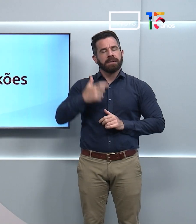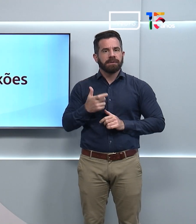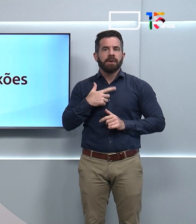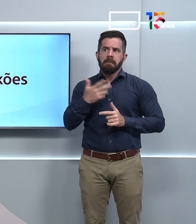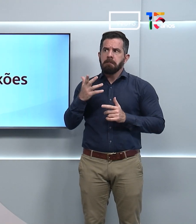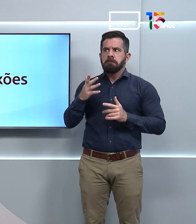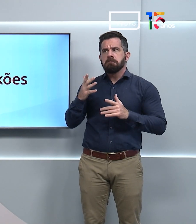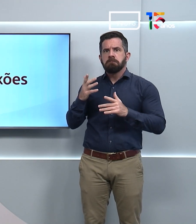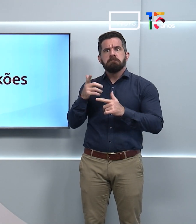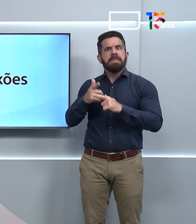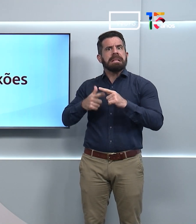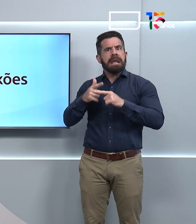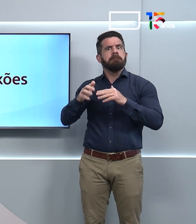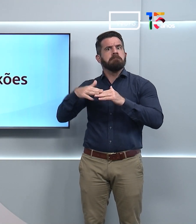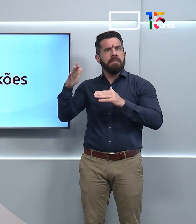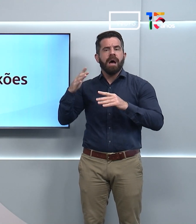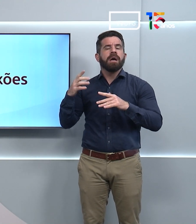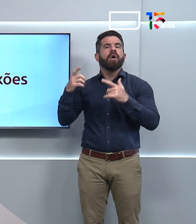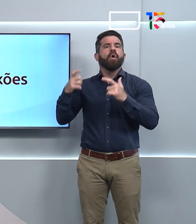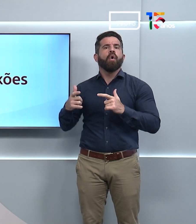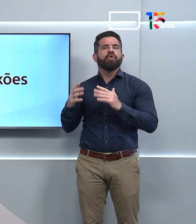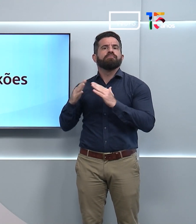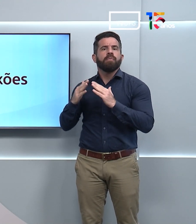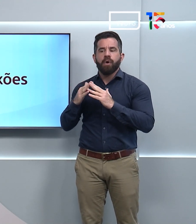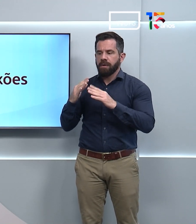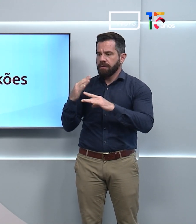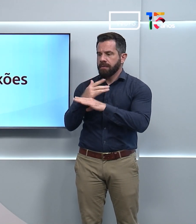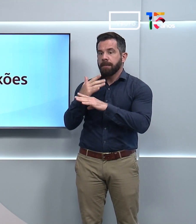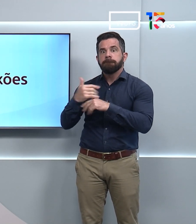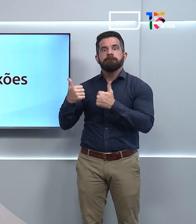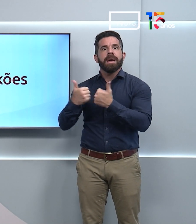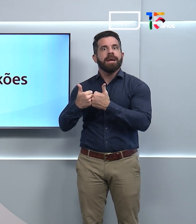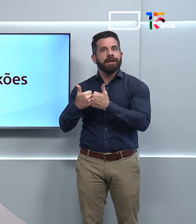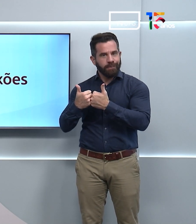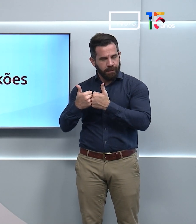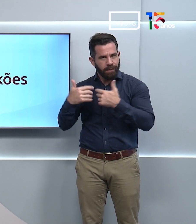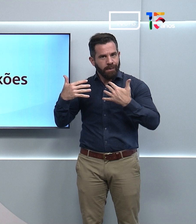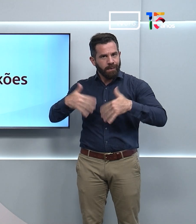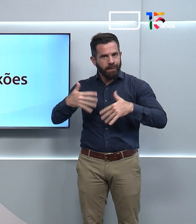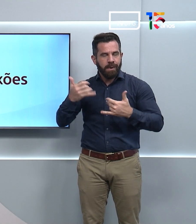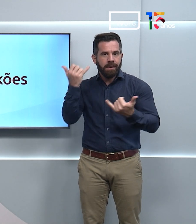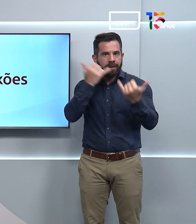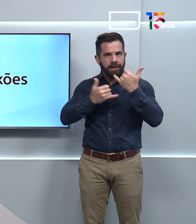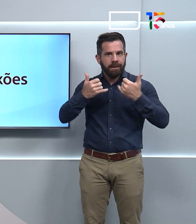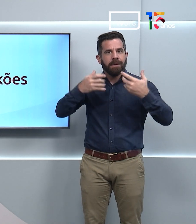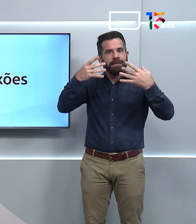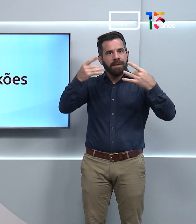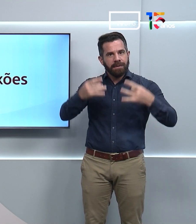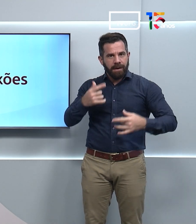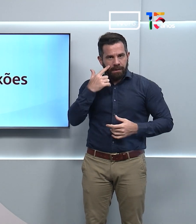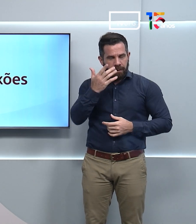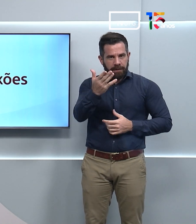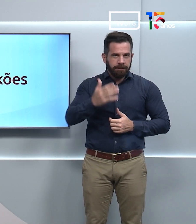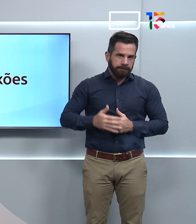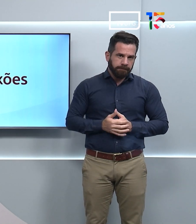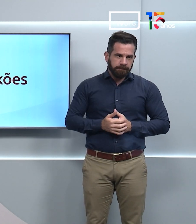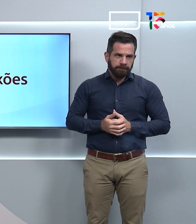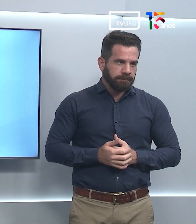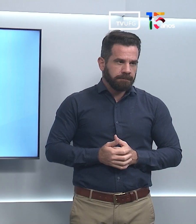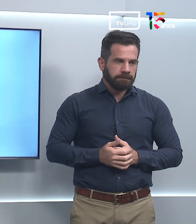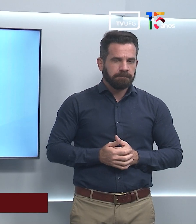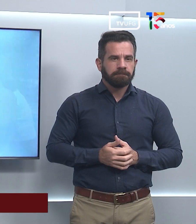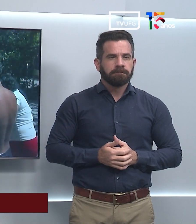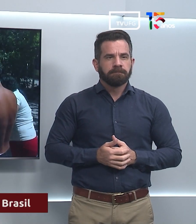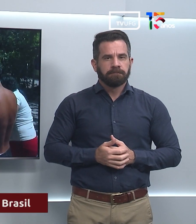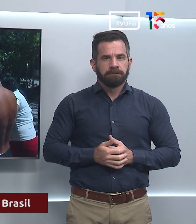vivem em centros urbanos, olha só. Você entende um pouco mais sobre esses números agora no conteúdo da TV Brasil.